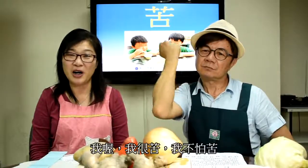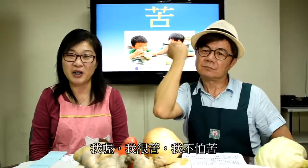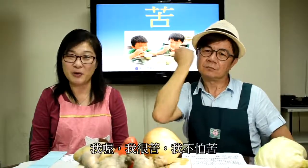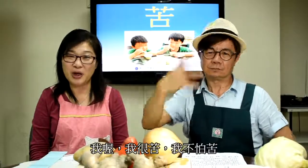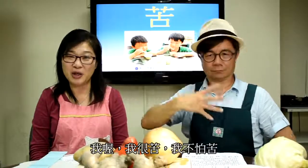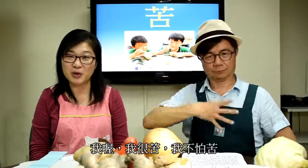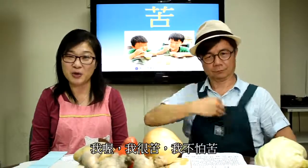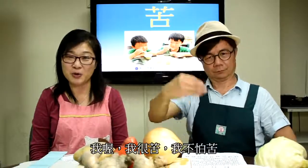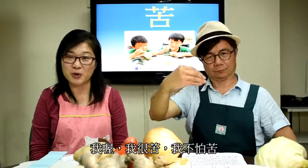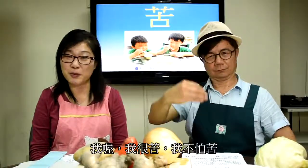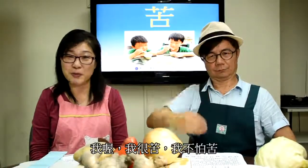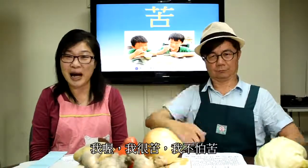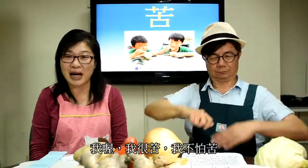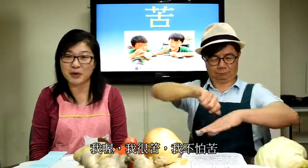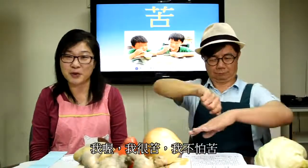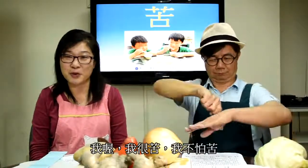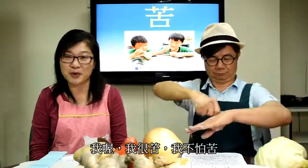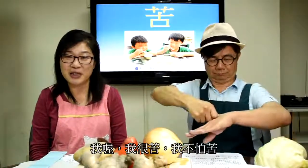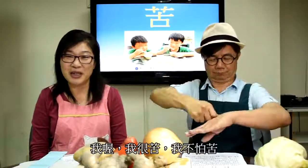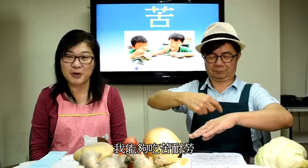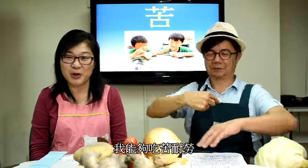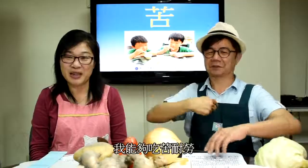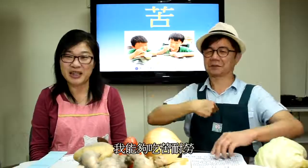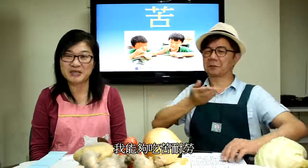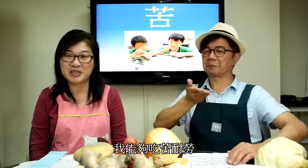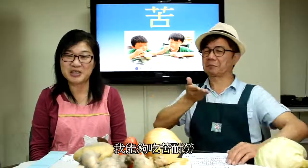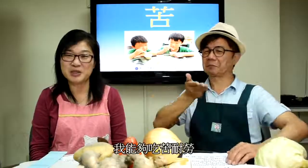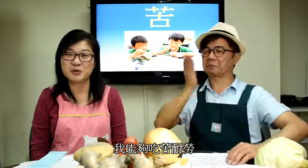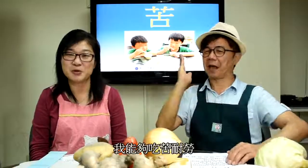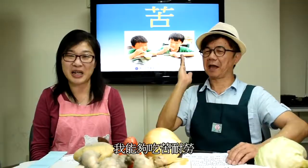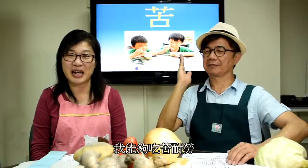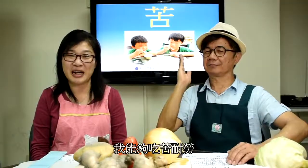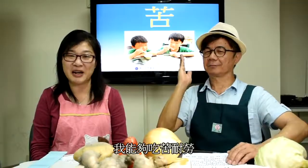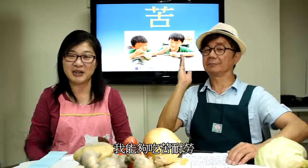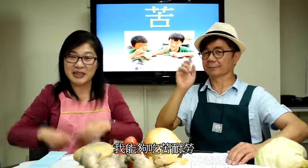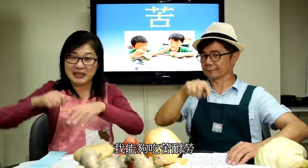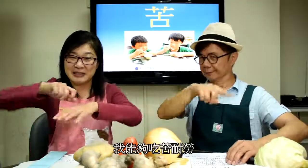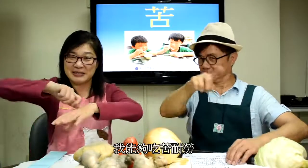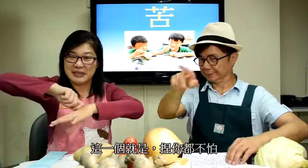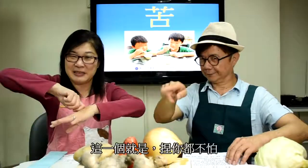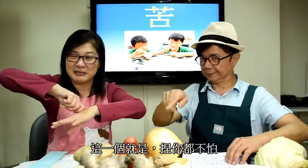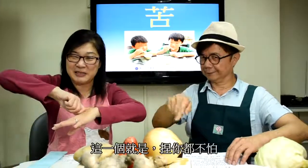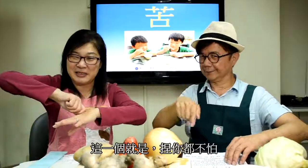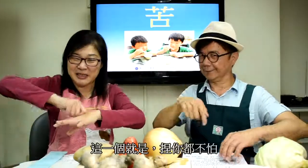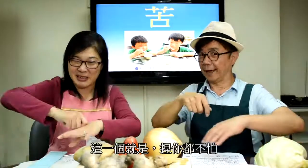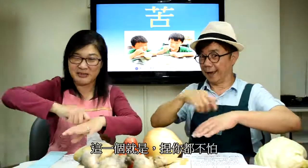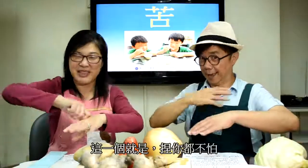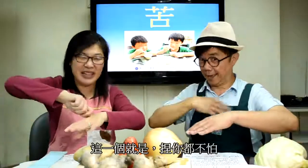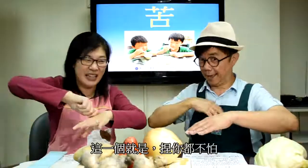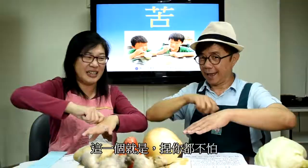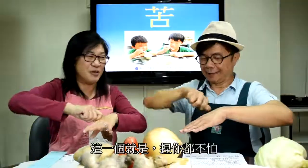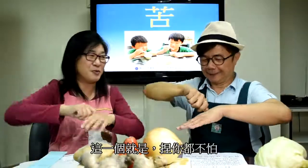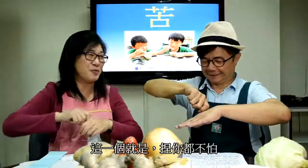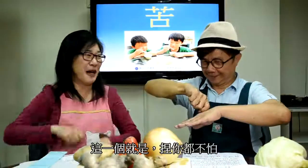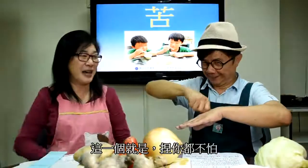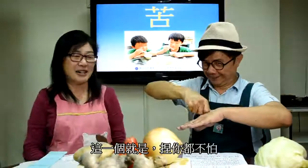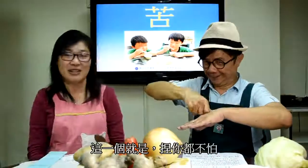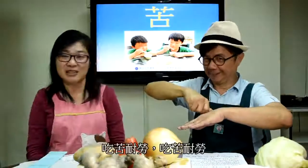我很苦，我不怕苦，我很能够吃苦耐劳。好，这个就是好捏你都不怕，吃